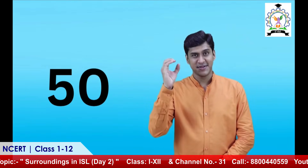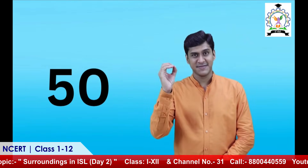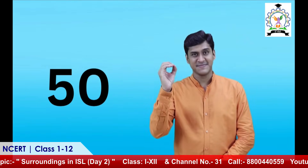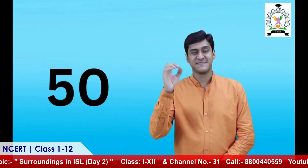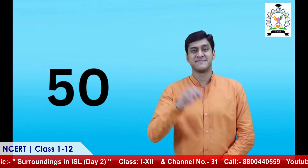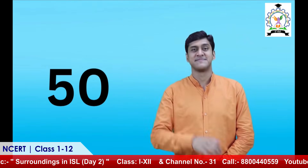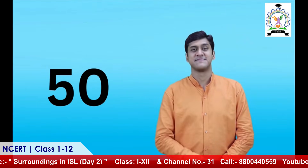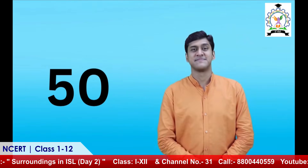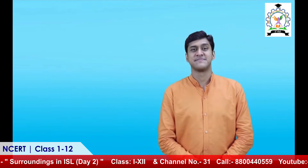50